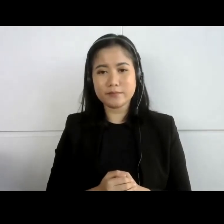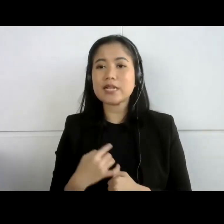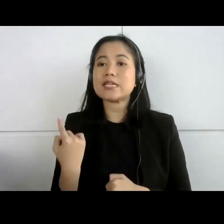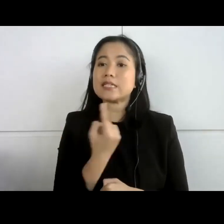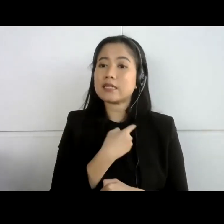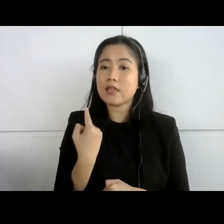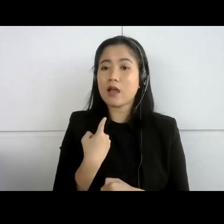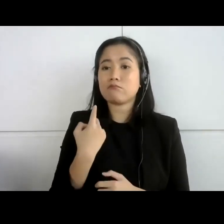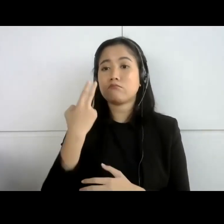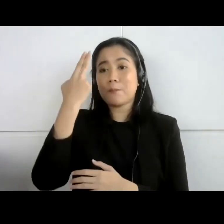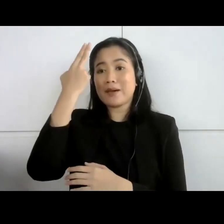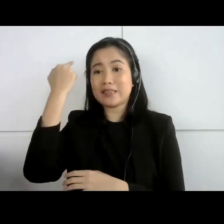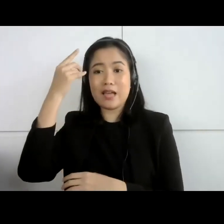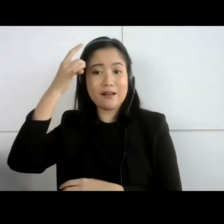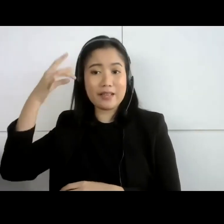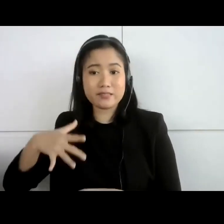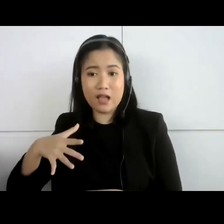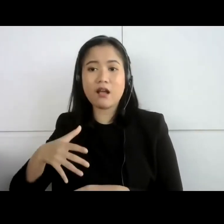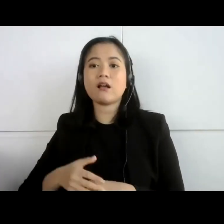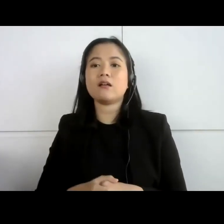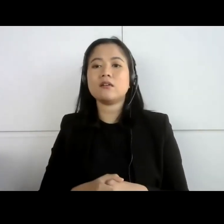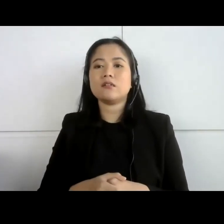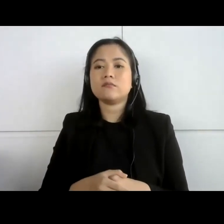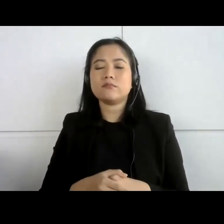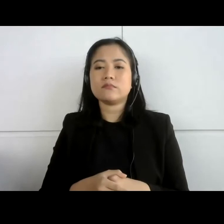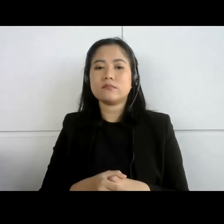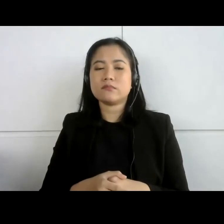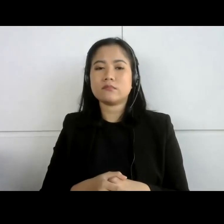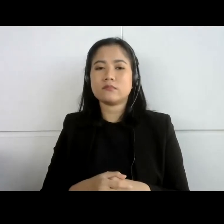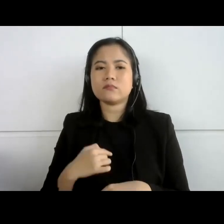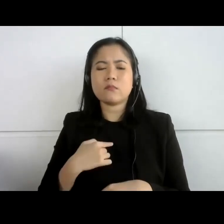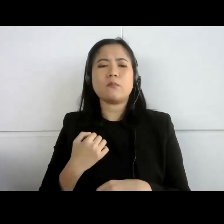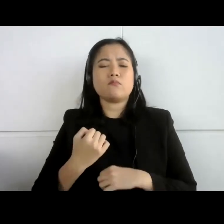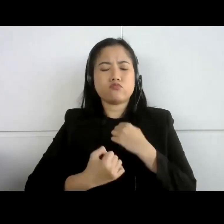pemerintah desa, terus kami berharap ke depan